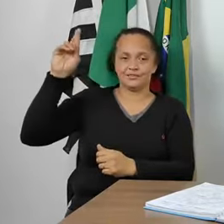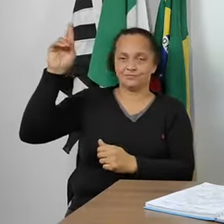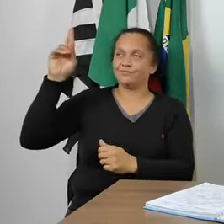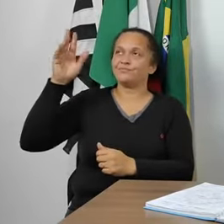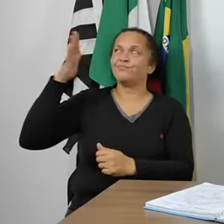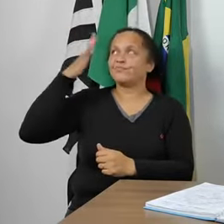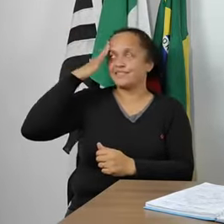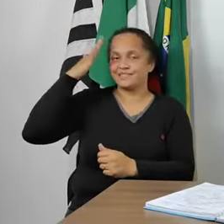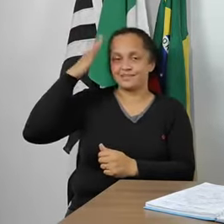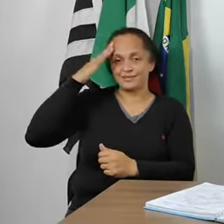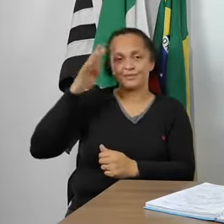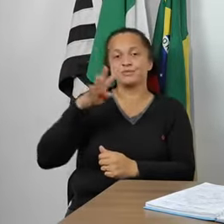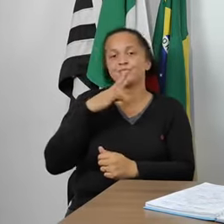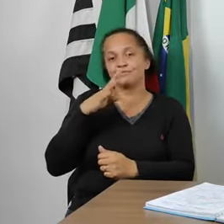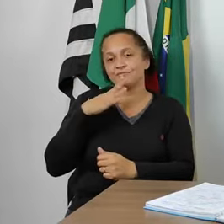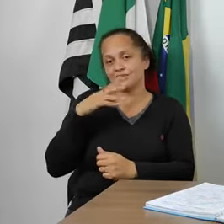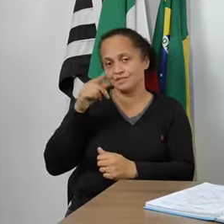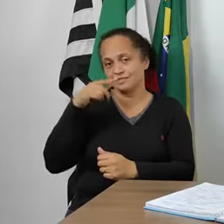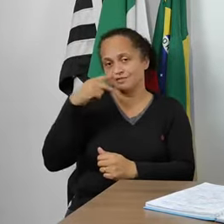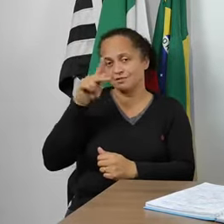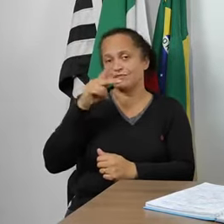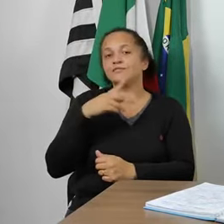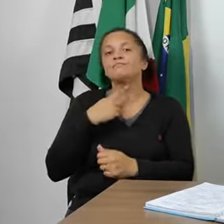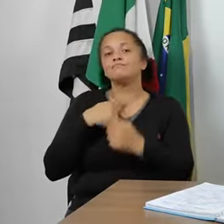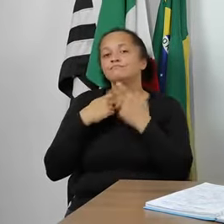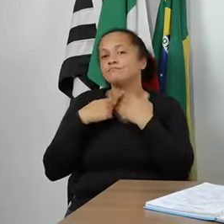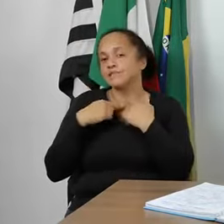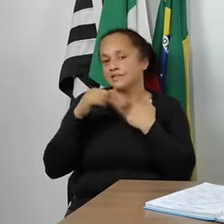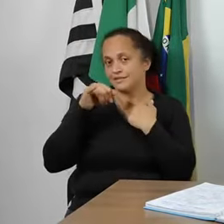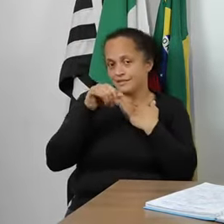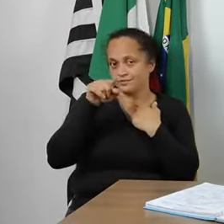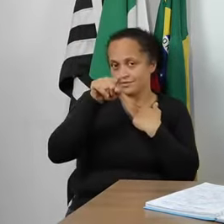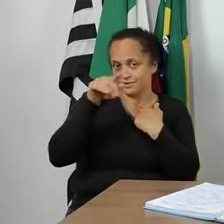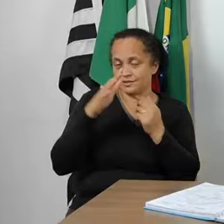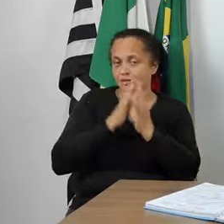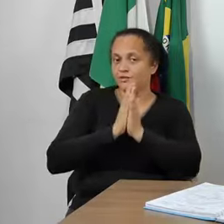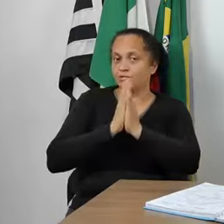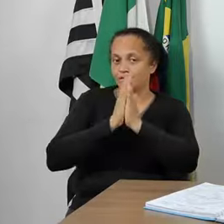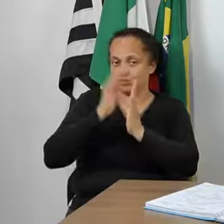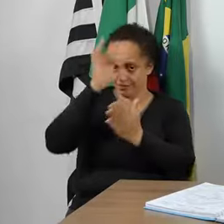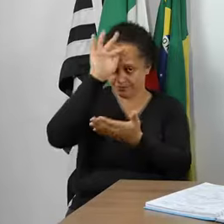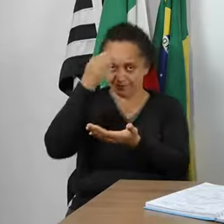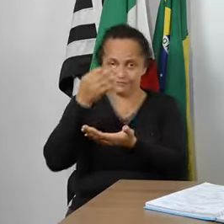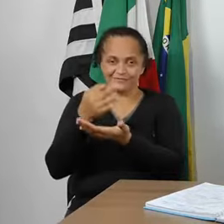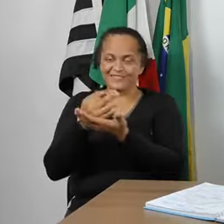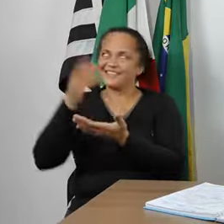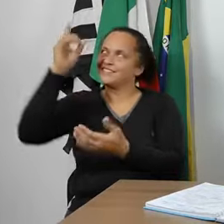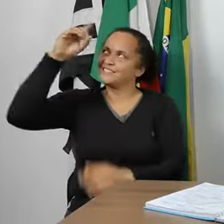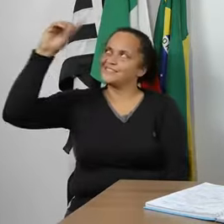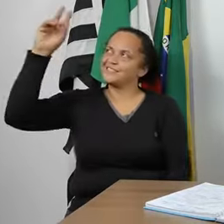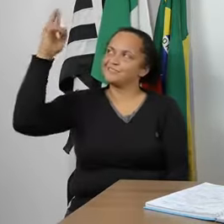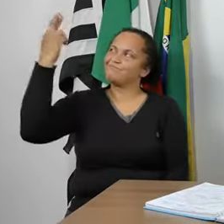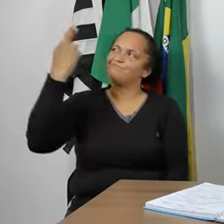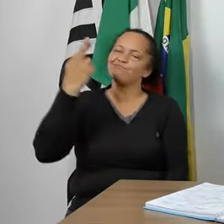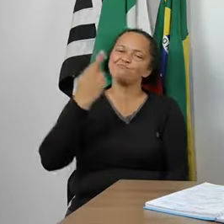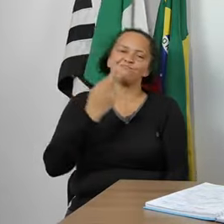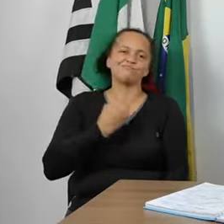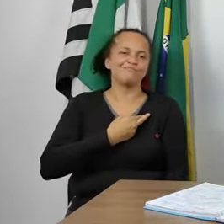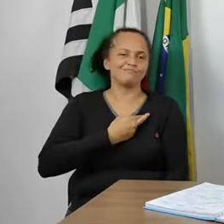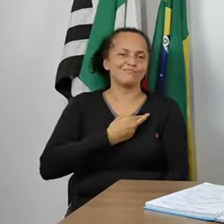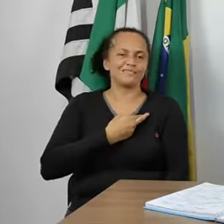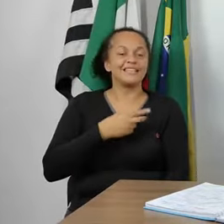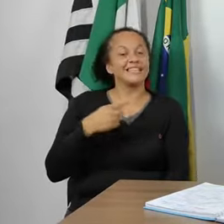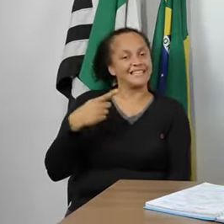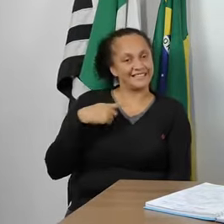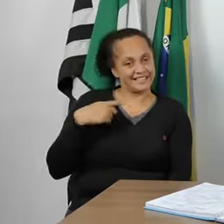oramos com fé, segundo a sua palavra, Ele nos responde. Amém? Tenha essa convicção, tenha essa certeza que todas as